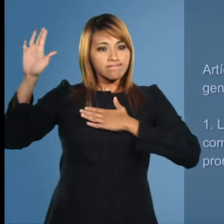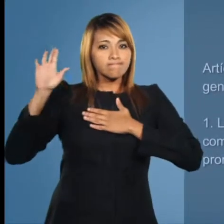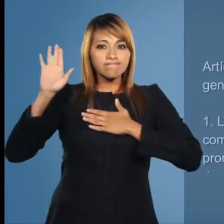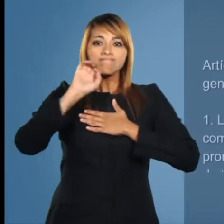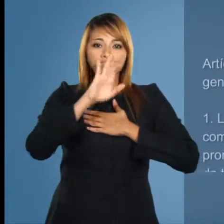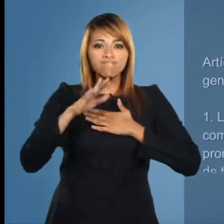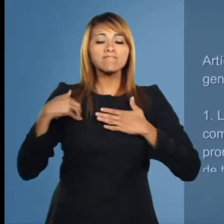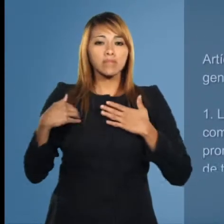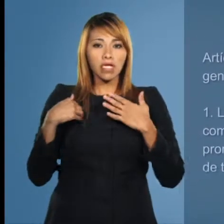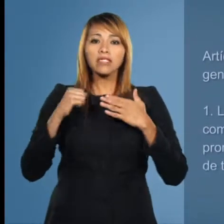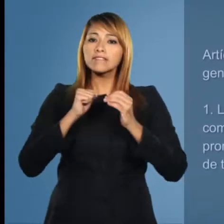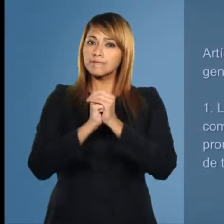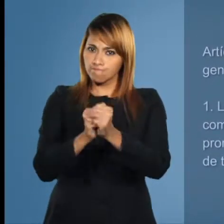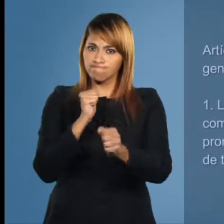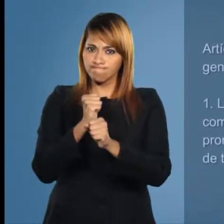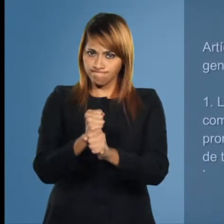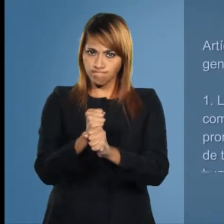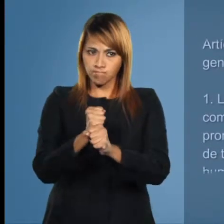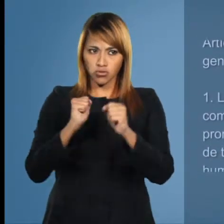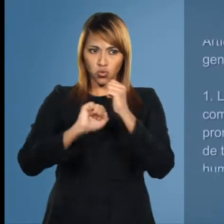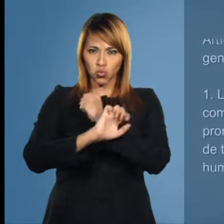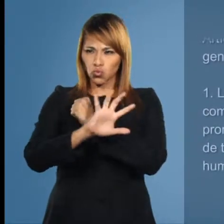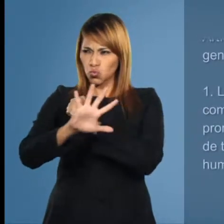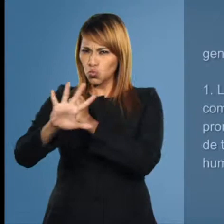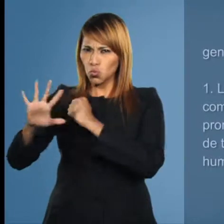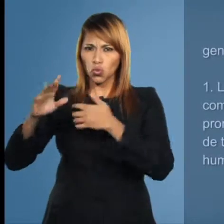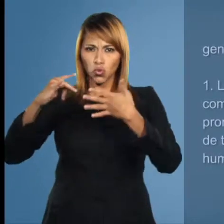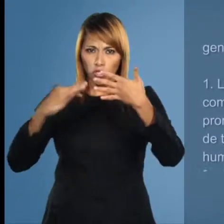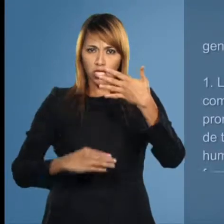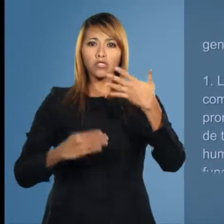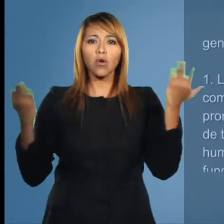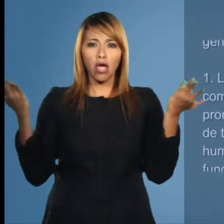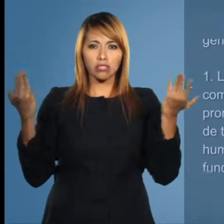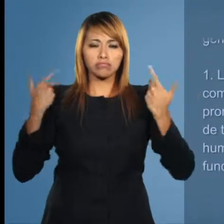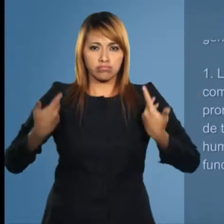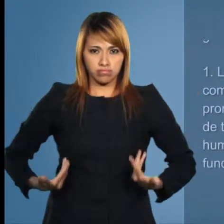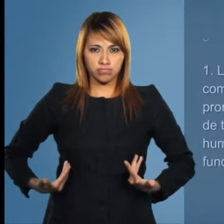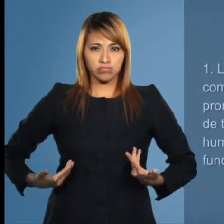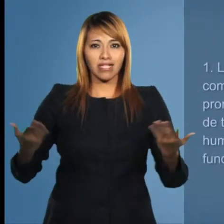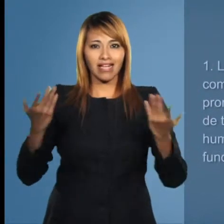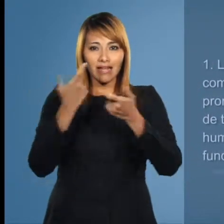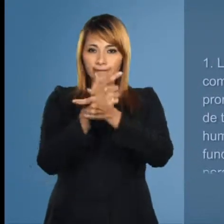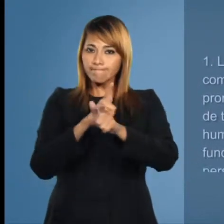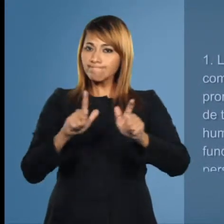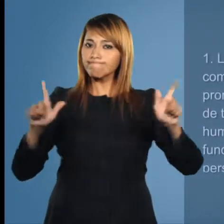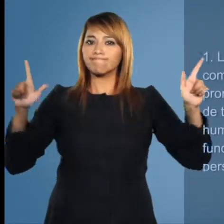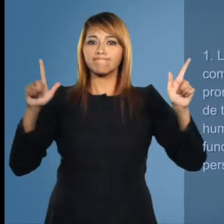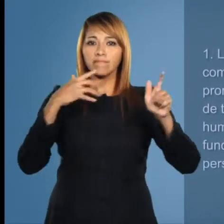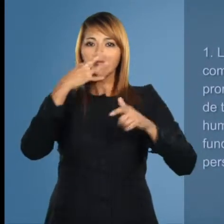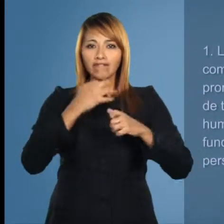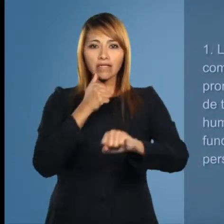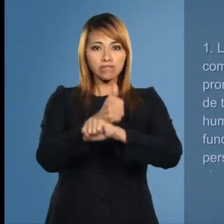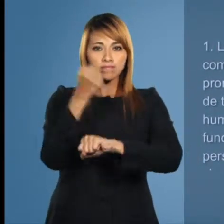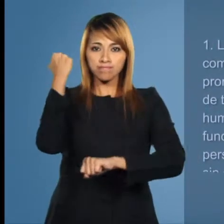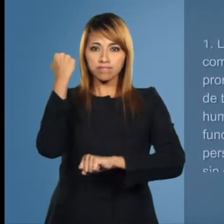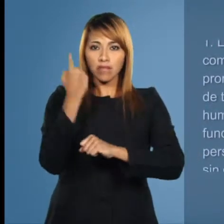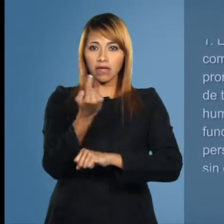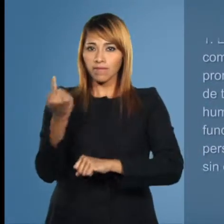y promover el pleno ejercicio de todos los derechos humanos y las libertades fundamentales de las personas con discapacidad